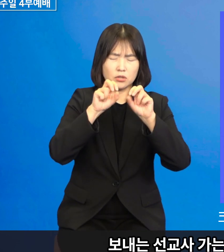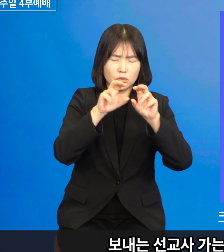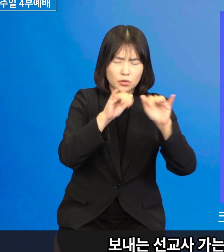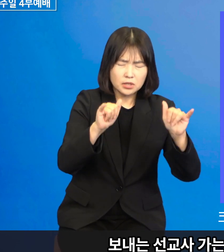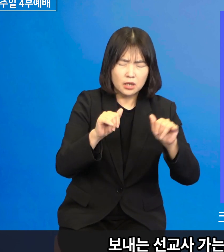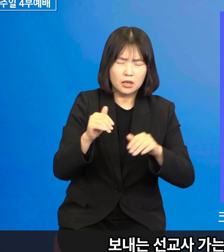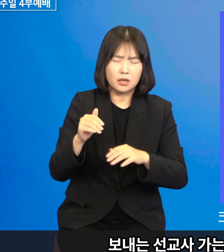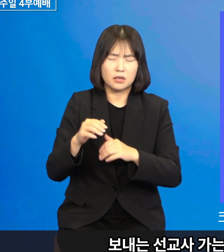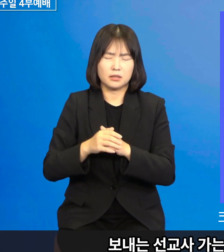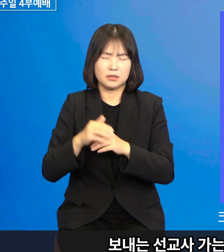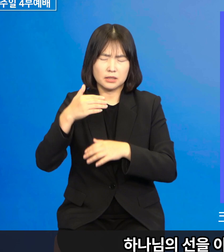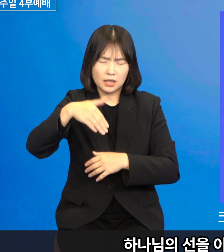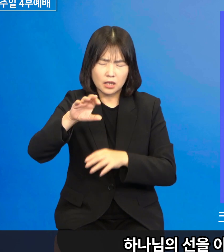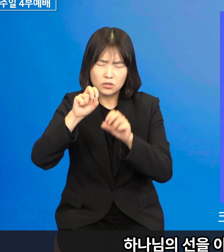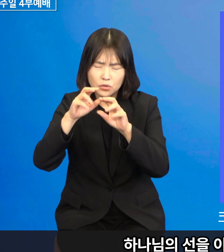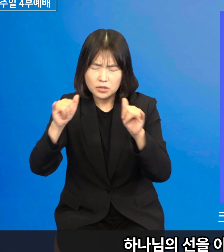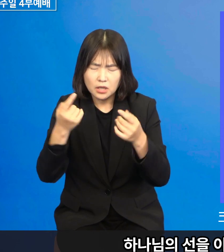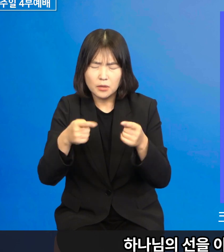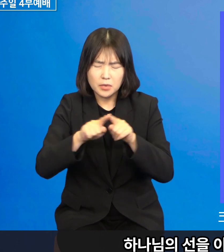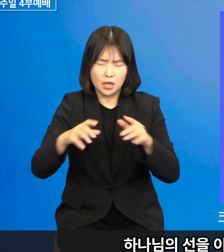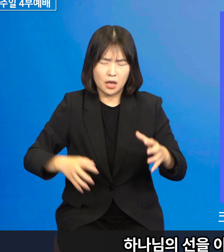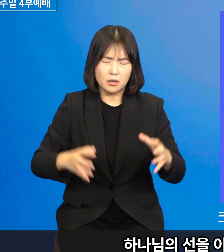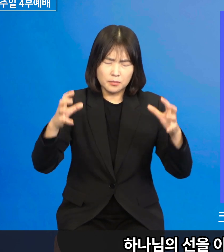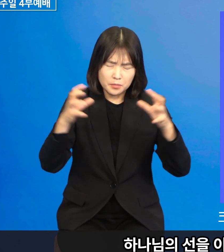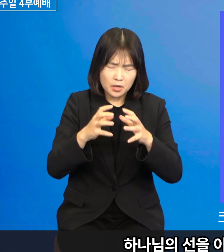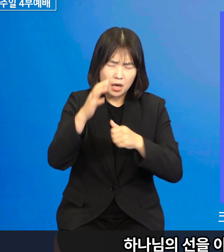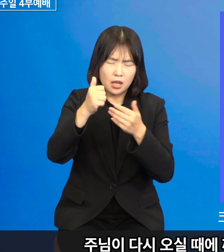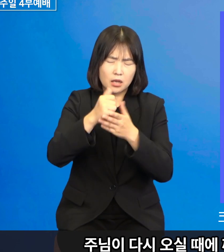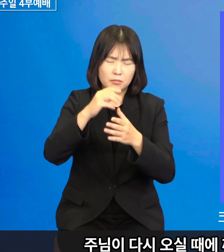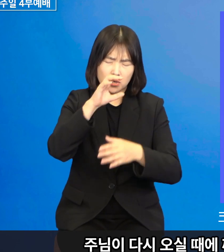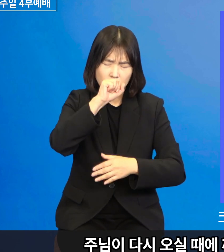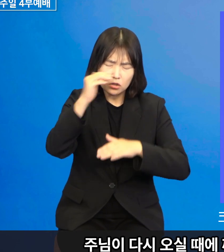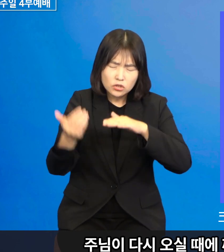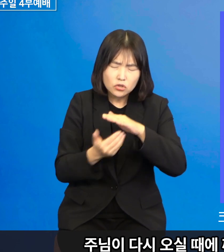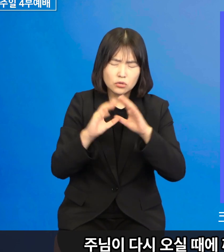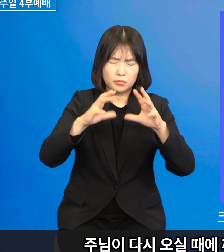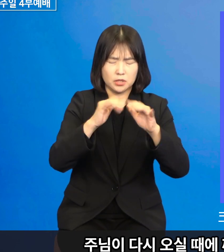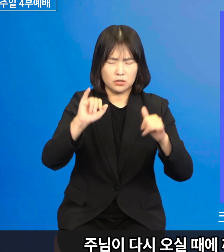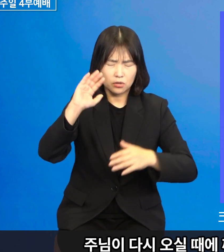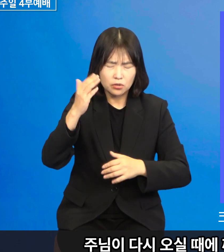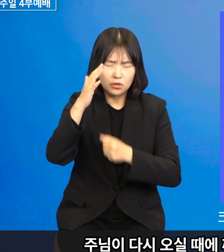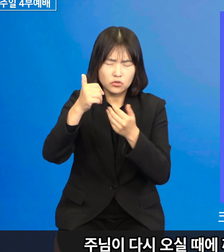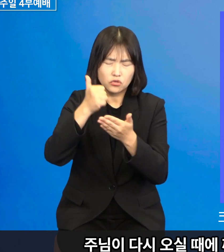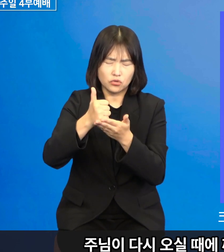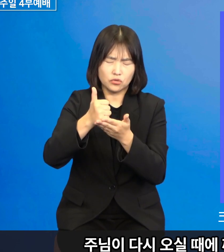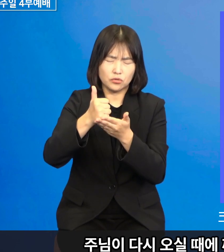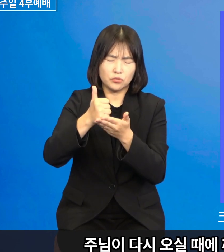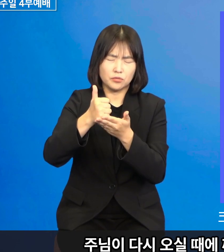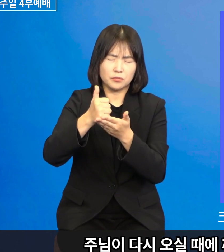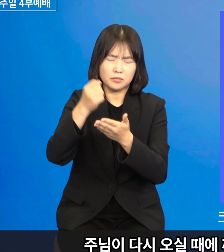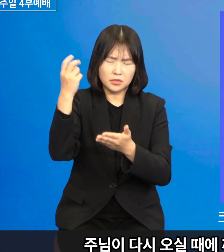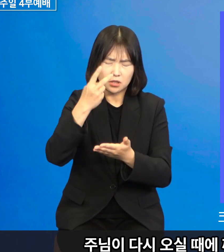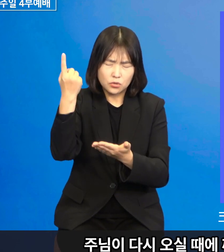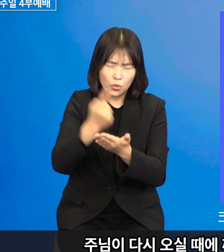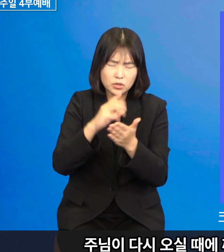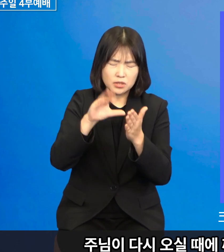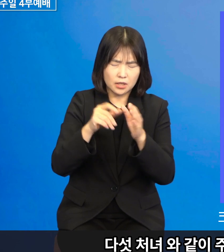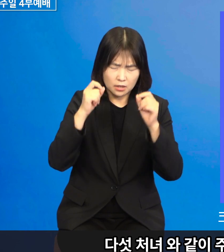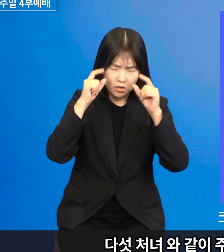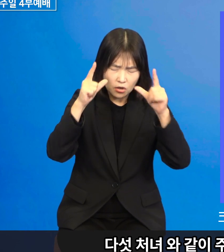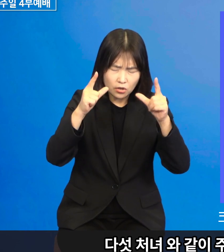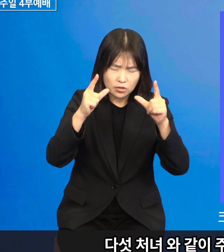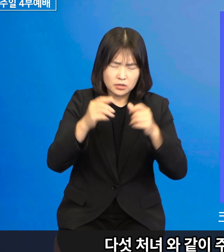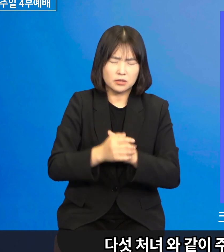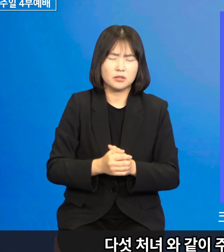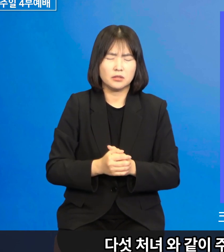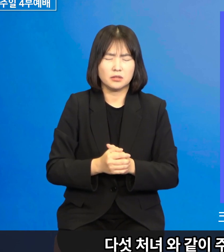선교사 함께 합력하여 하나님의 선을 이루는 백성들이 되어 주님이 다시 오실 때에 깨어있는 정결한 지혜로운